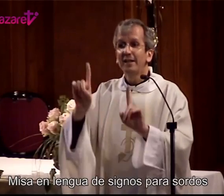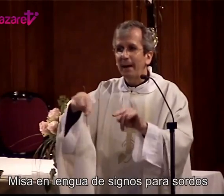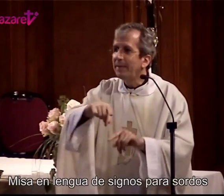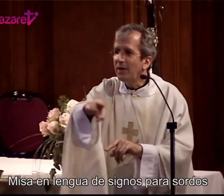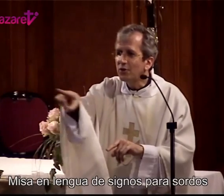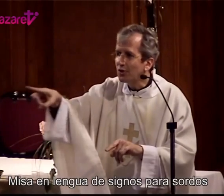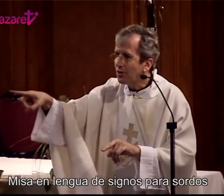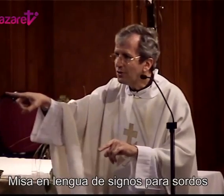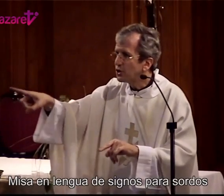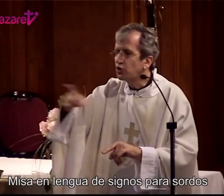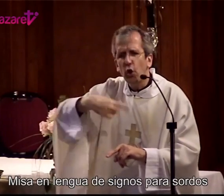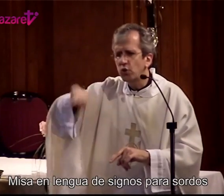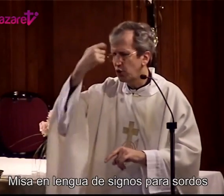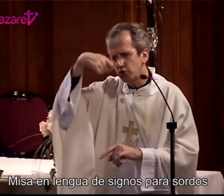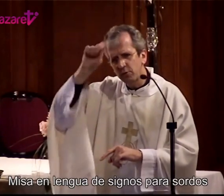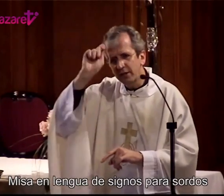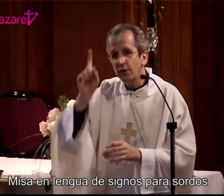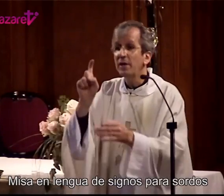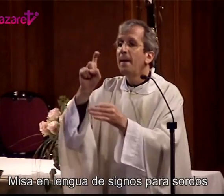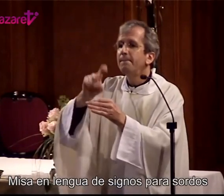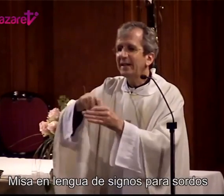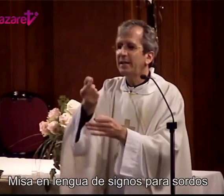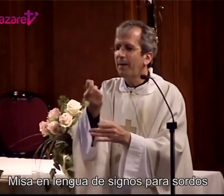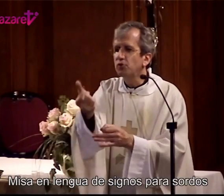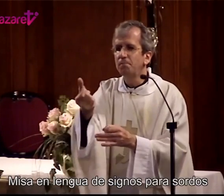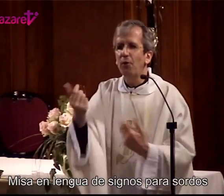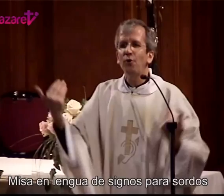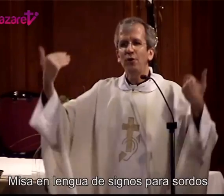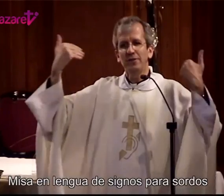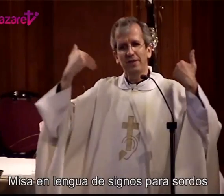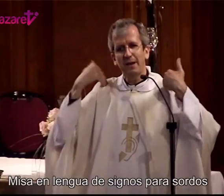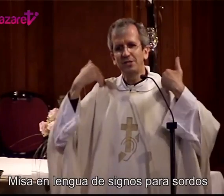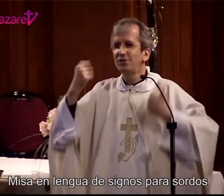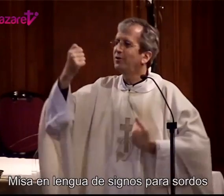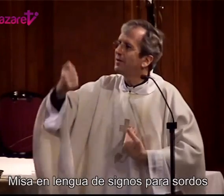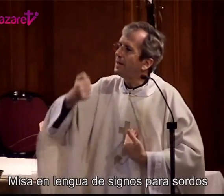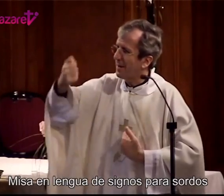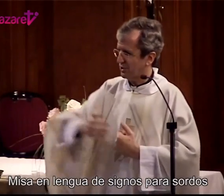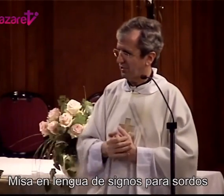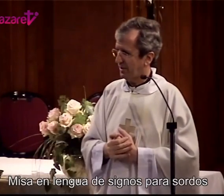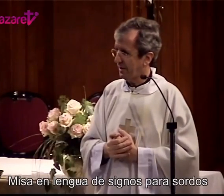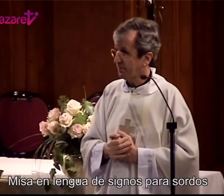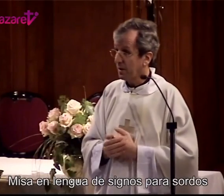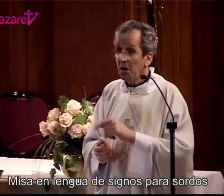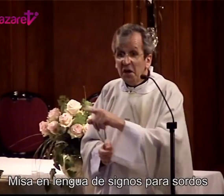También nosotros, todos los bautizados, participamos un poco de la misión de pastor. Y